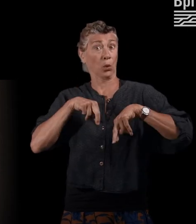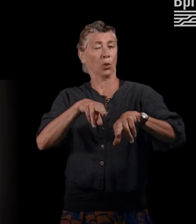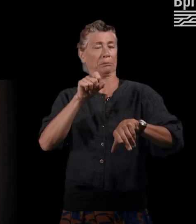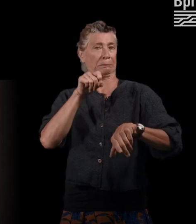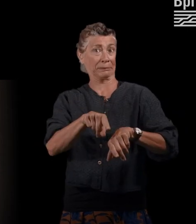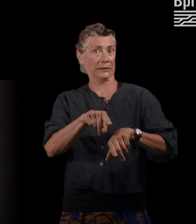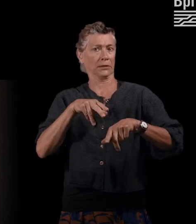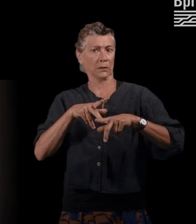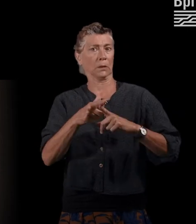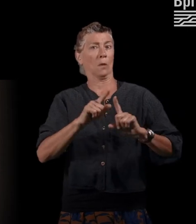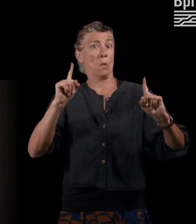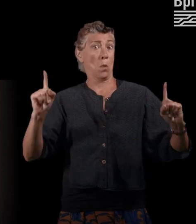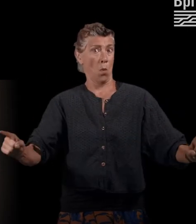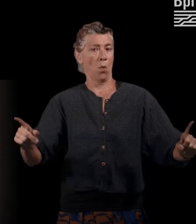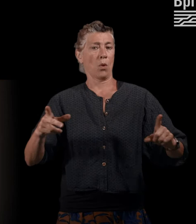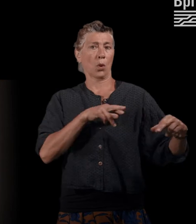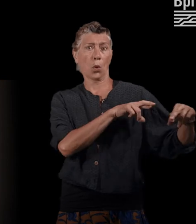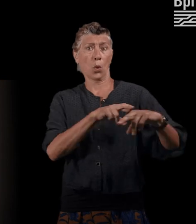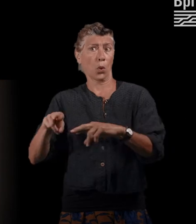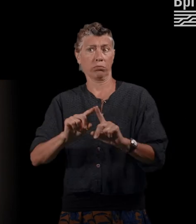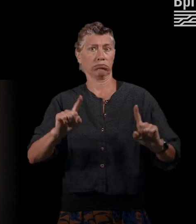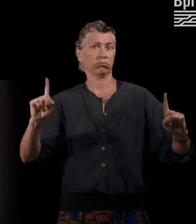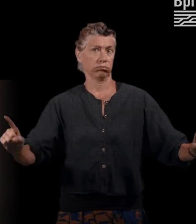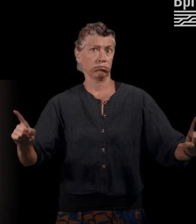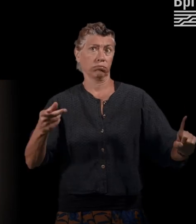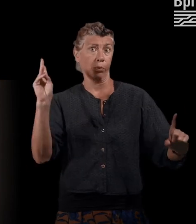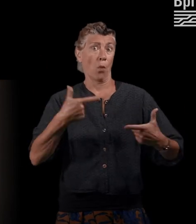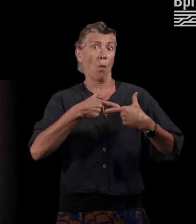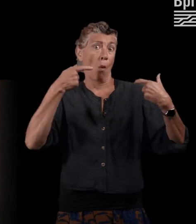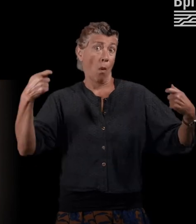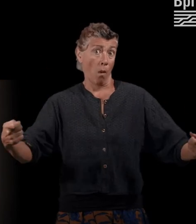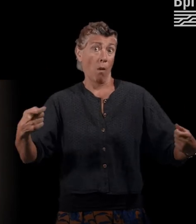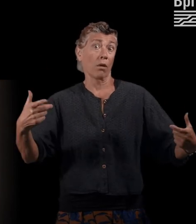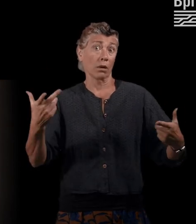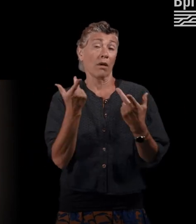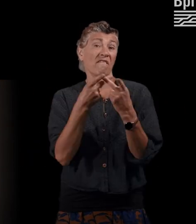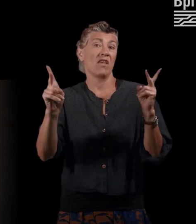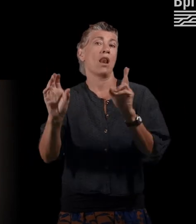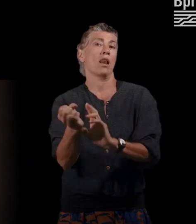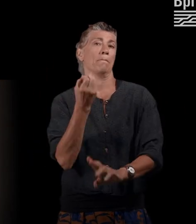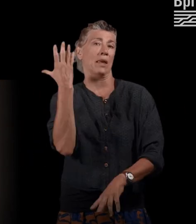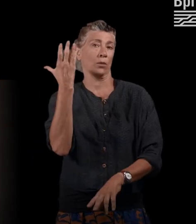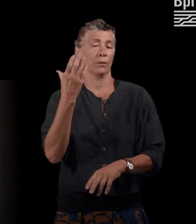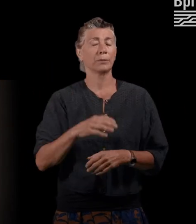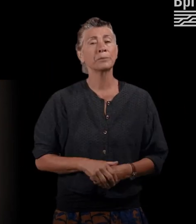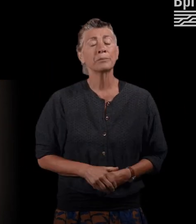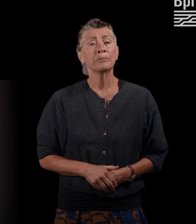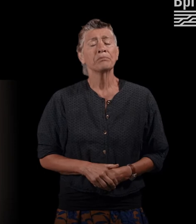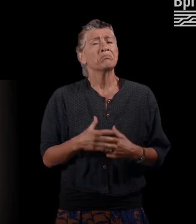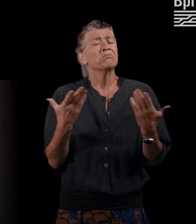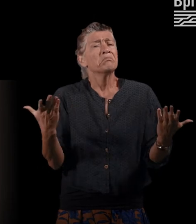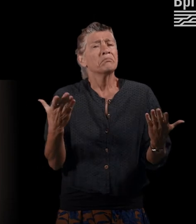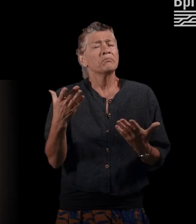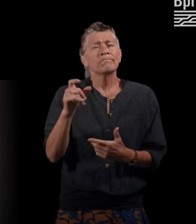aussi dans cette longue rue, une des rues, je le disais, les plus longues et les plus importantes